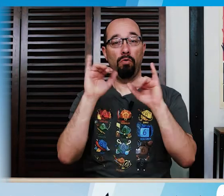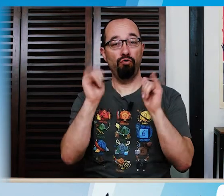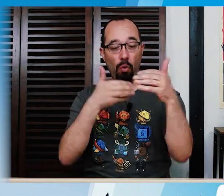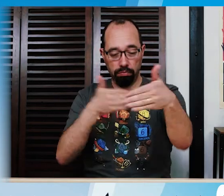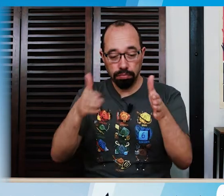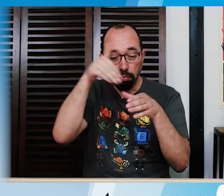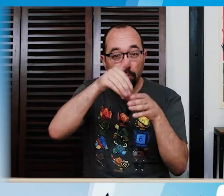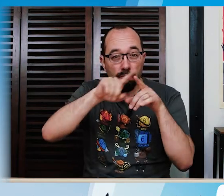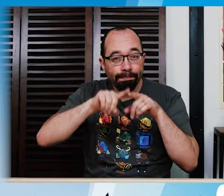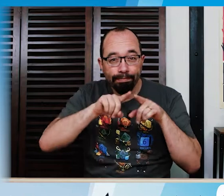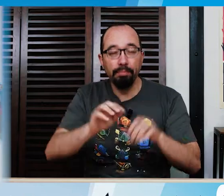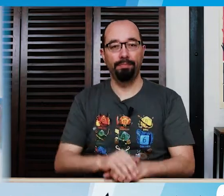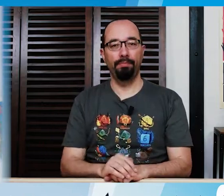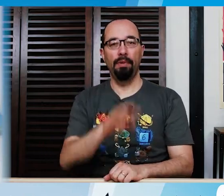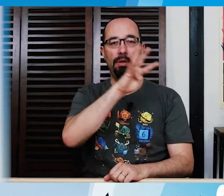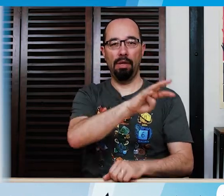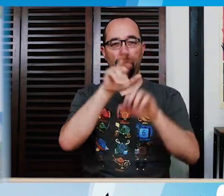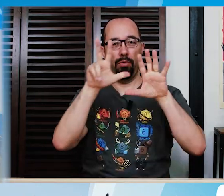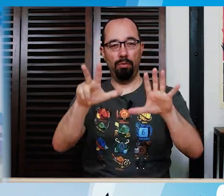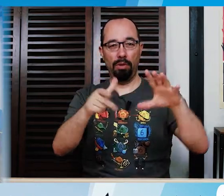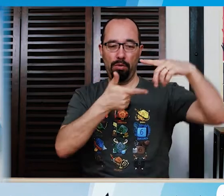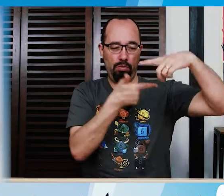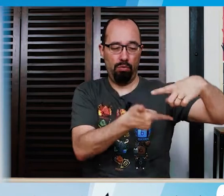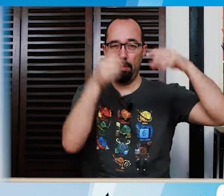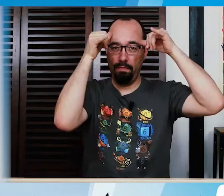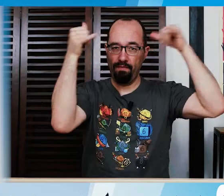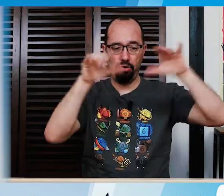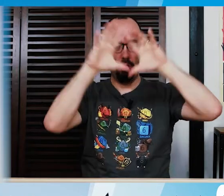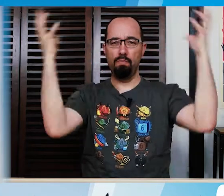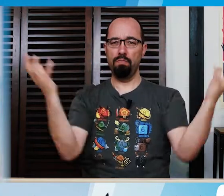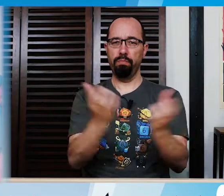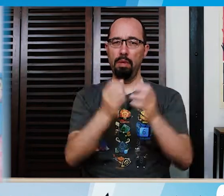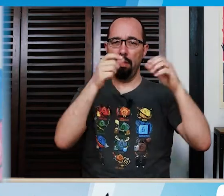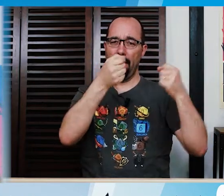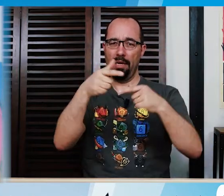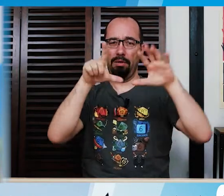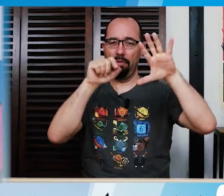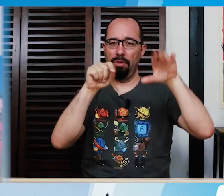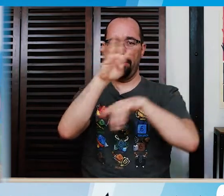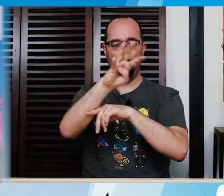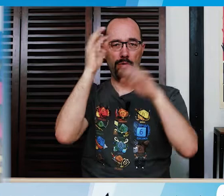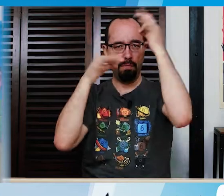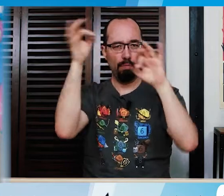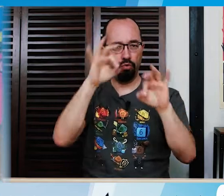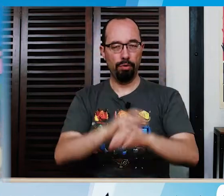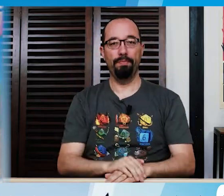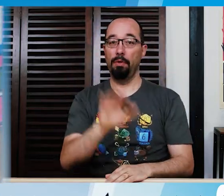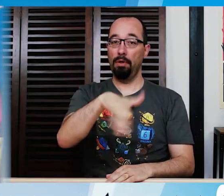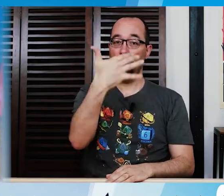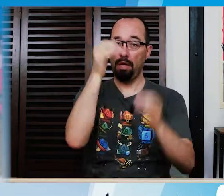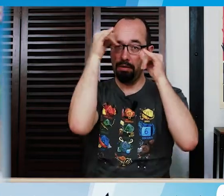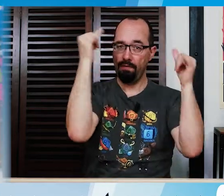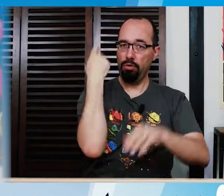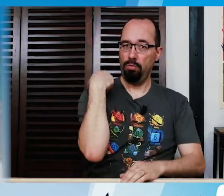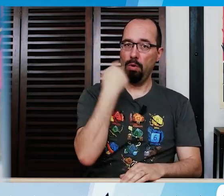Matériel: 48 tuiles vaches pour un total de 74 mouches. 15 vaches numérotées de 1